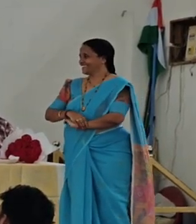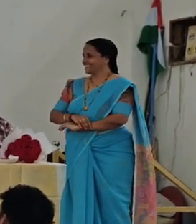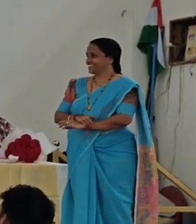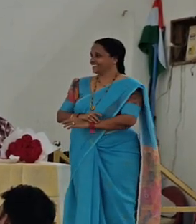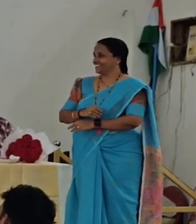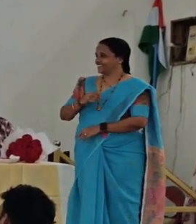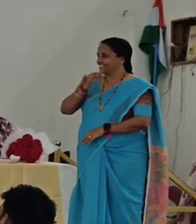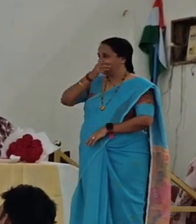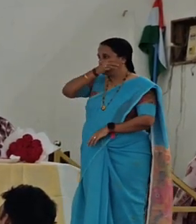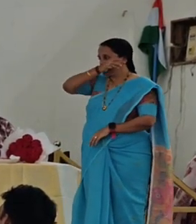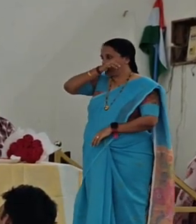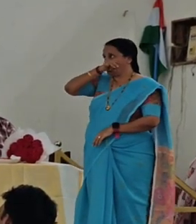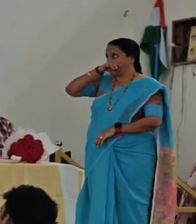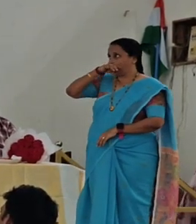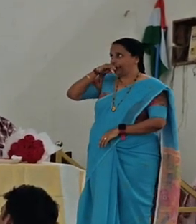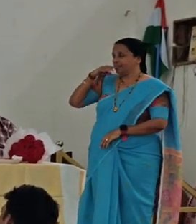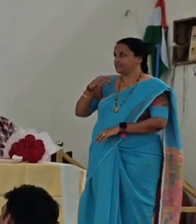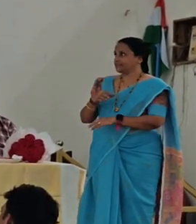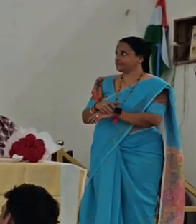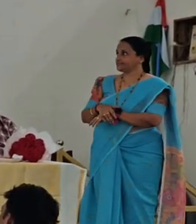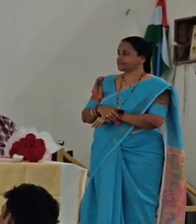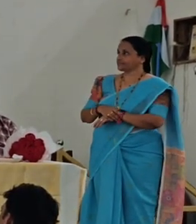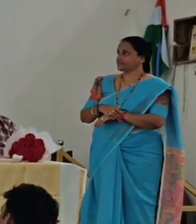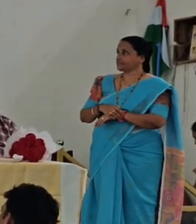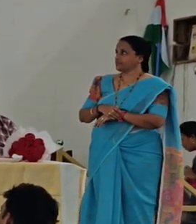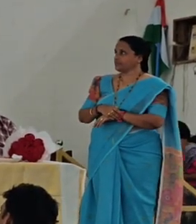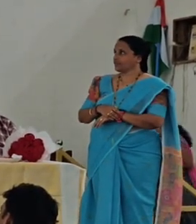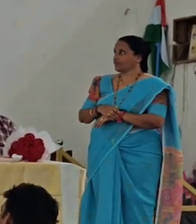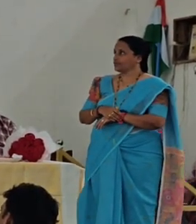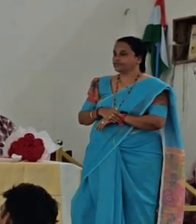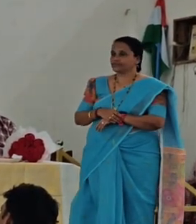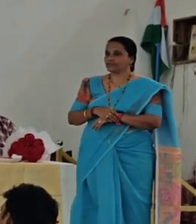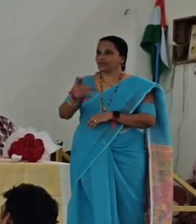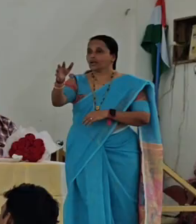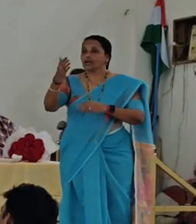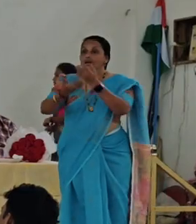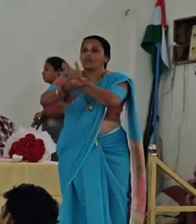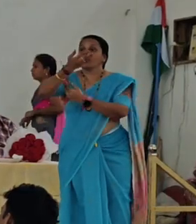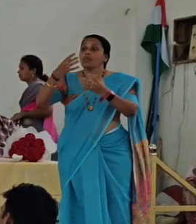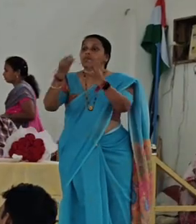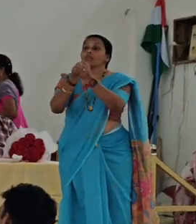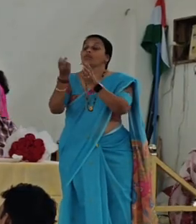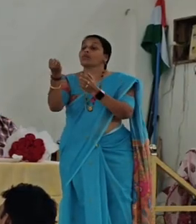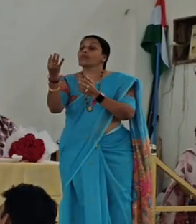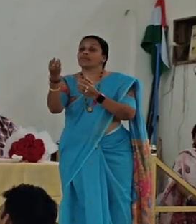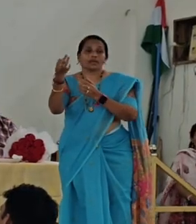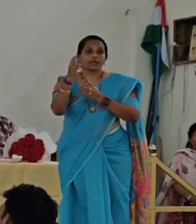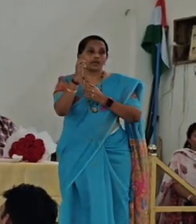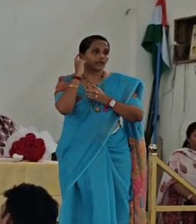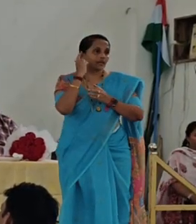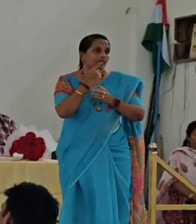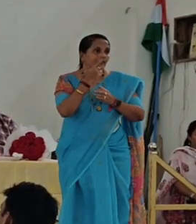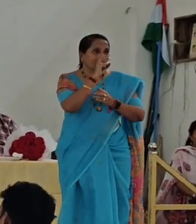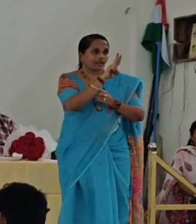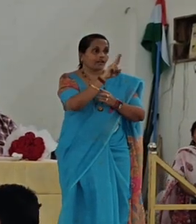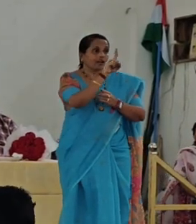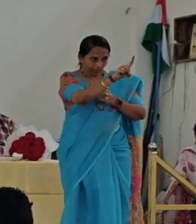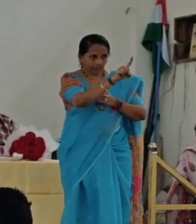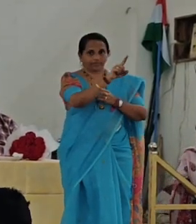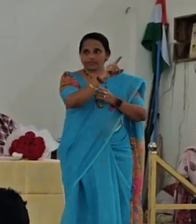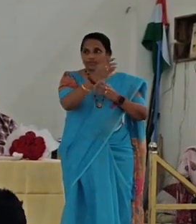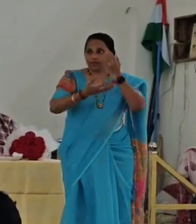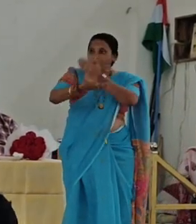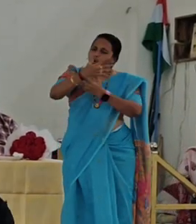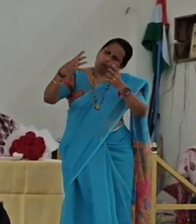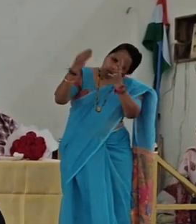నిర్వహించుకుంటున్నాను. ఎందుకంటే మనకు మొత్తం 20 డిజబిలిటీస్ ఉన్నాయి. ఈ కొత్త చట్టం